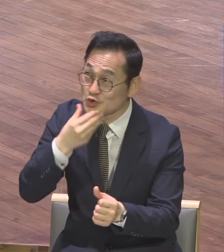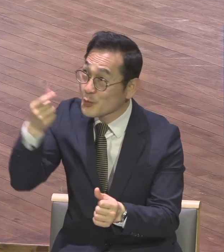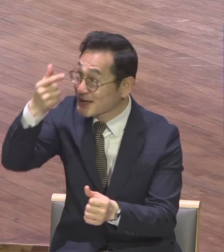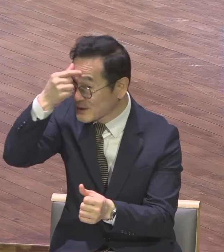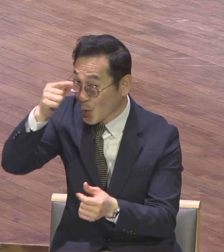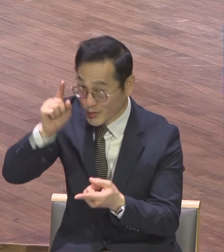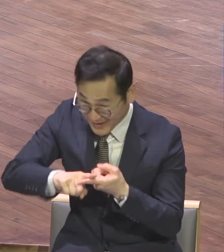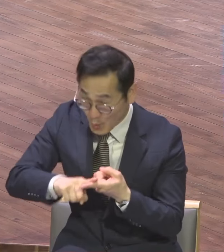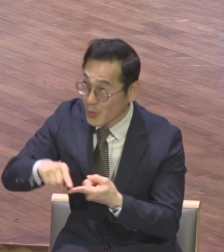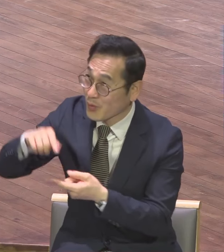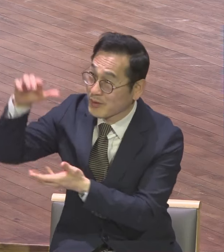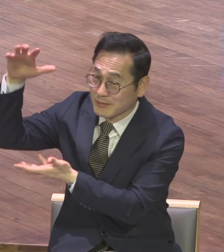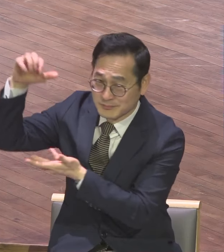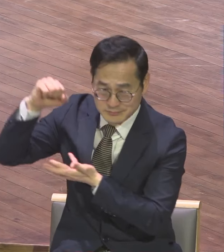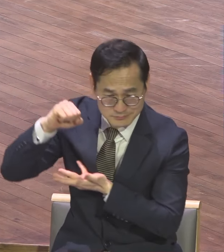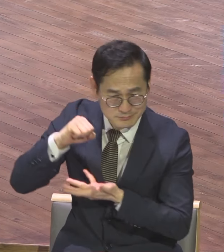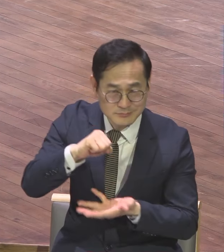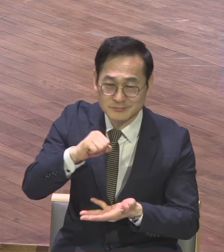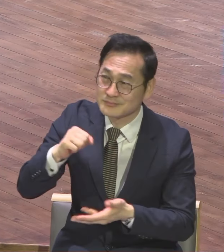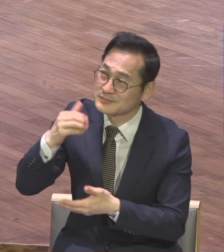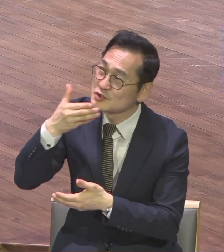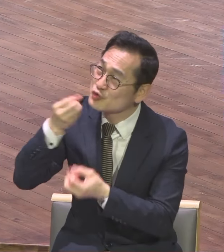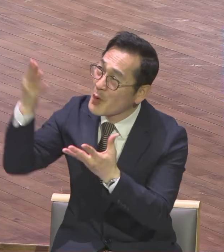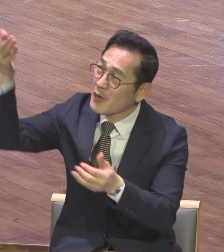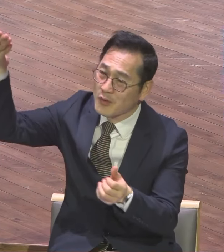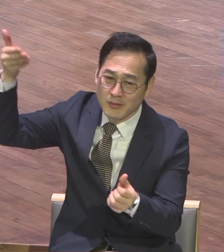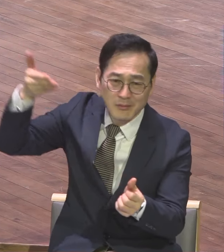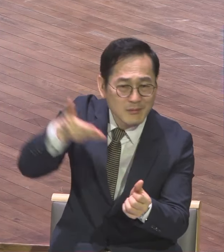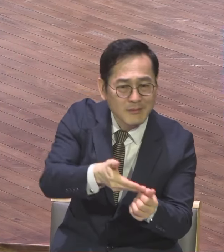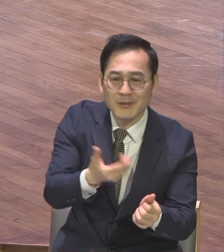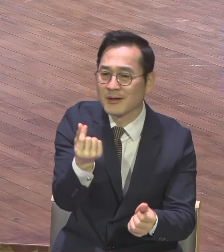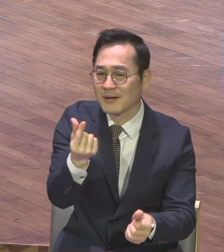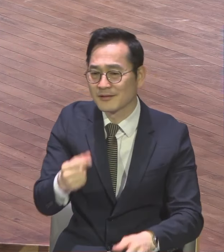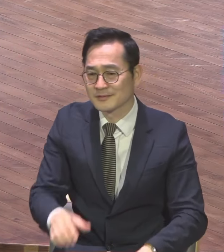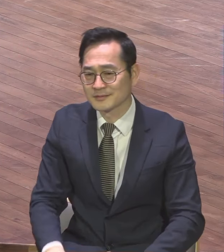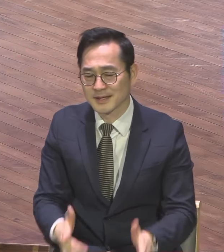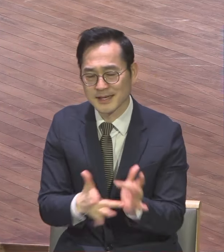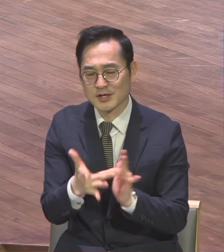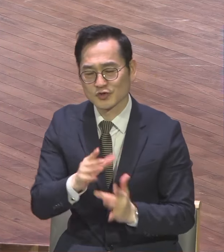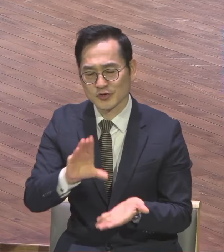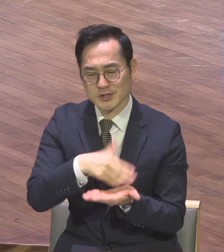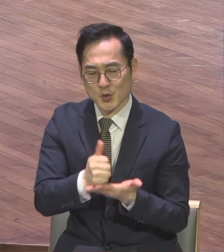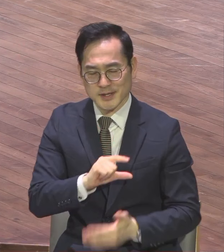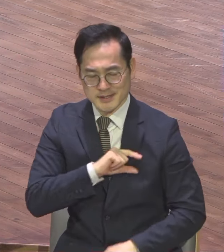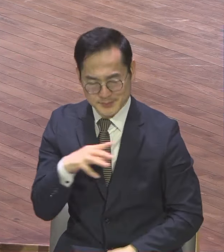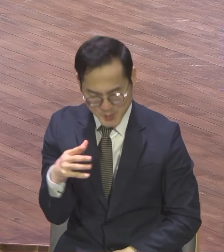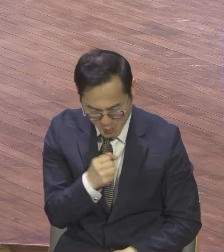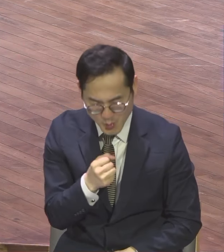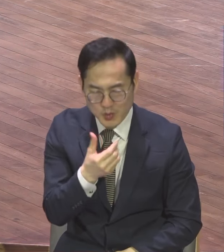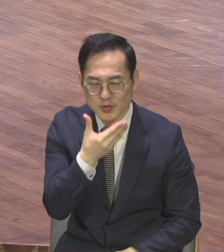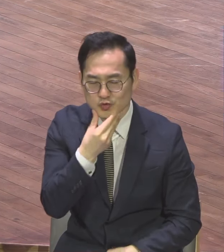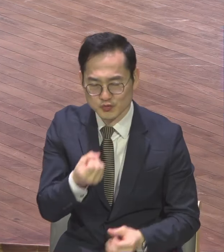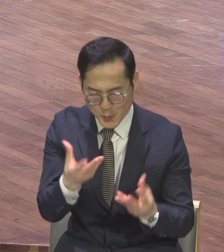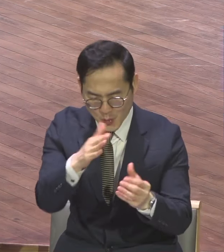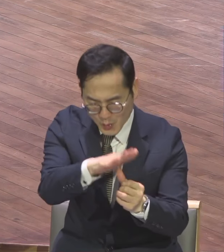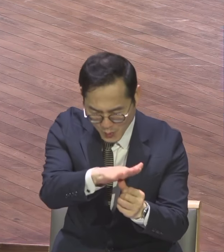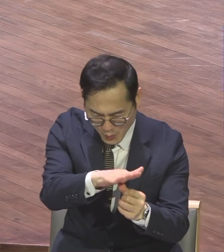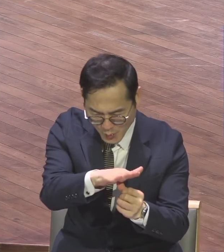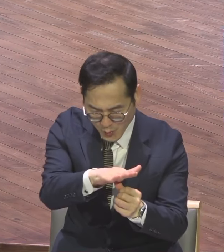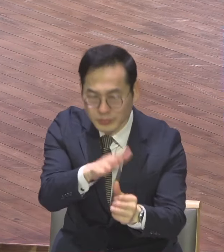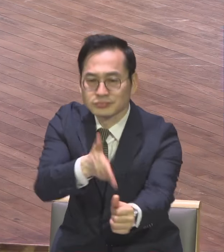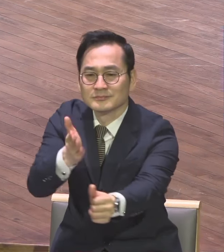거예요. 그래서 예수 그리스도 이름으로 여러분 자녀들을 오늘부터 축복해 주시